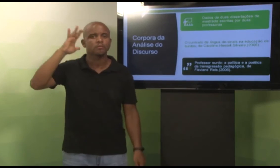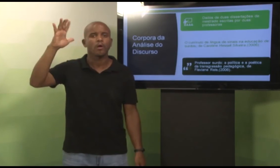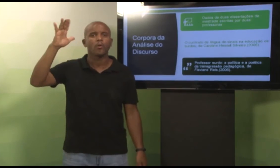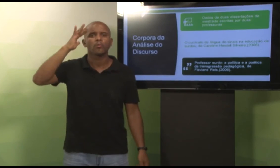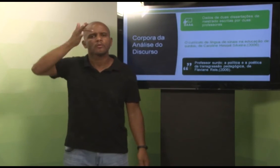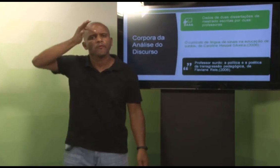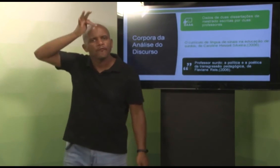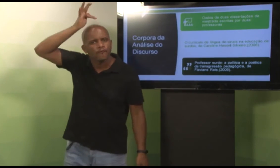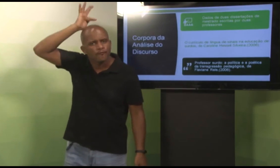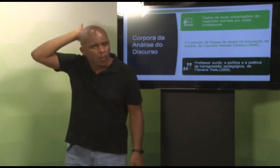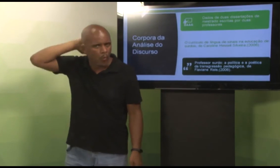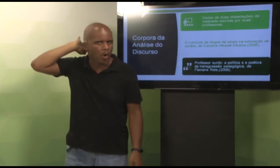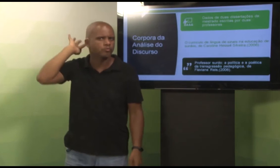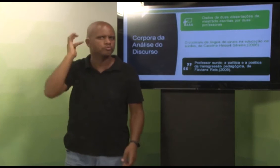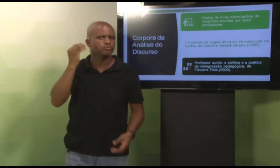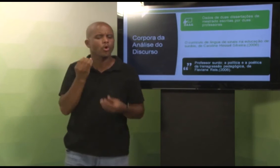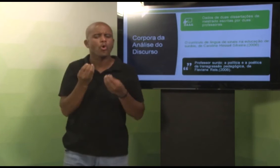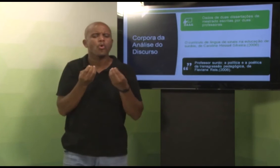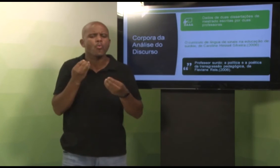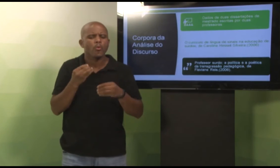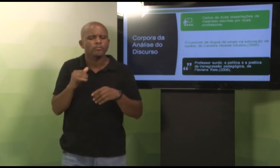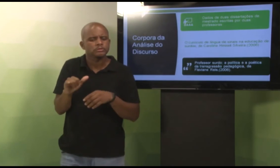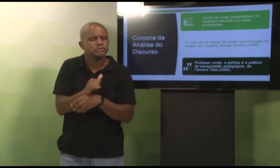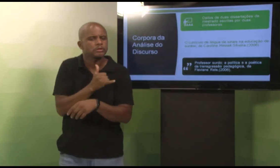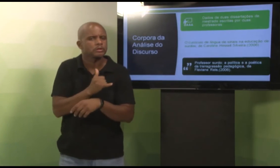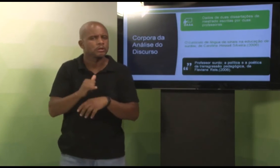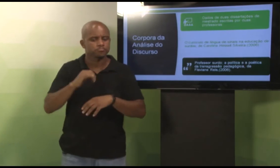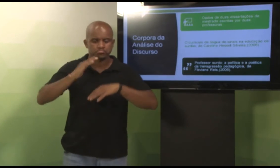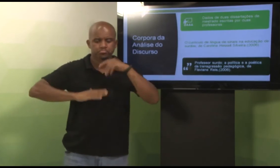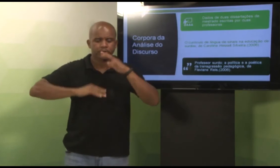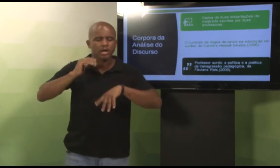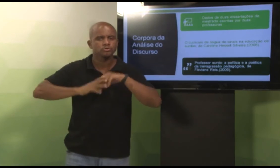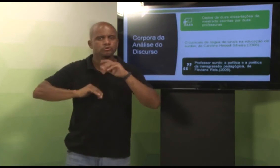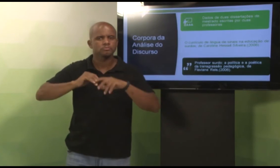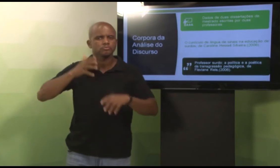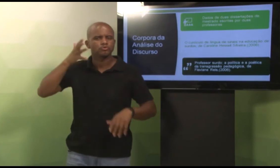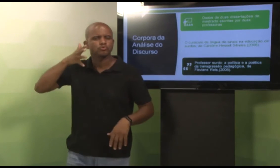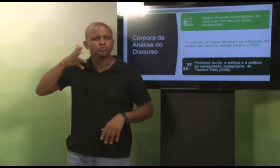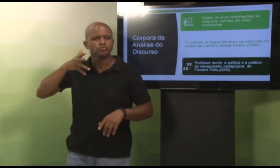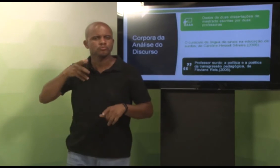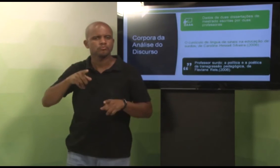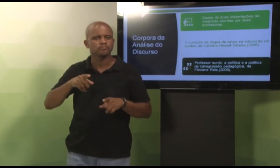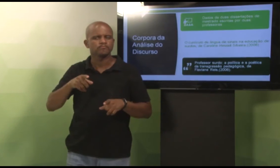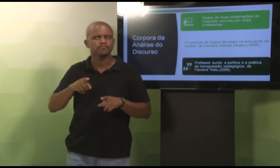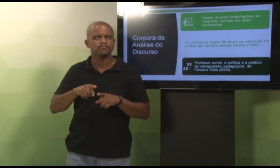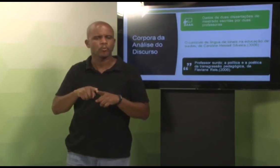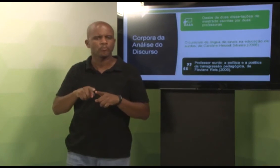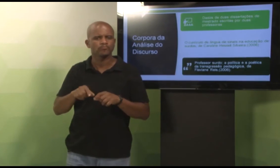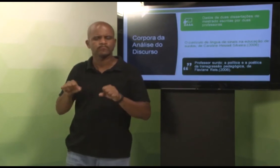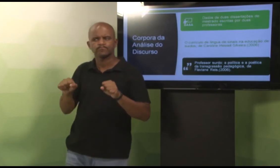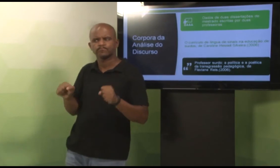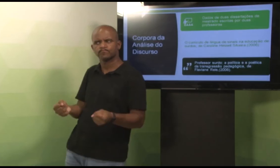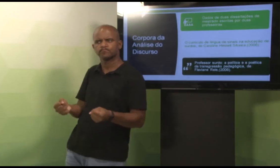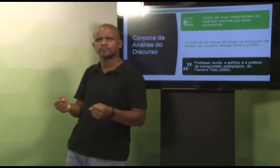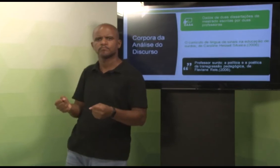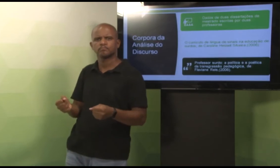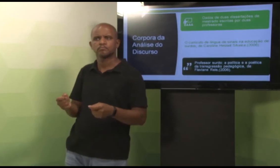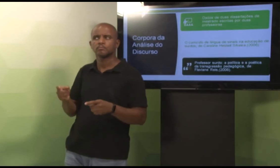escreveram a sua dissertação seguindo a teoria de Foucault sobre as estratégias e práticas